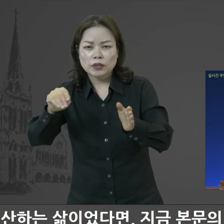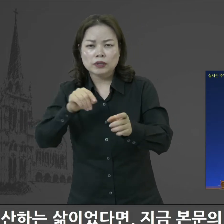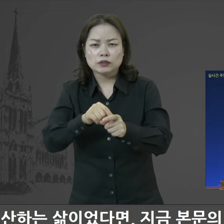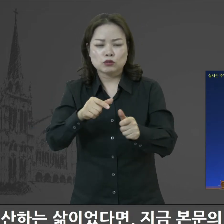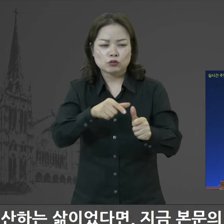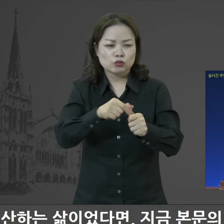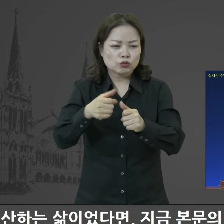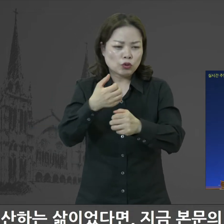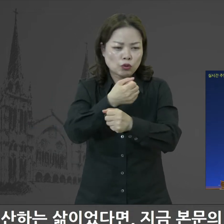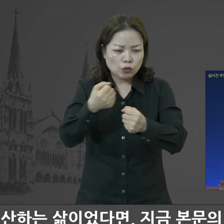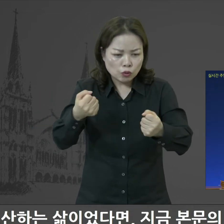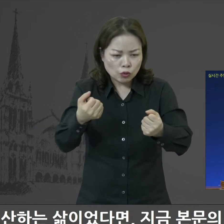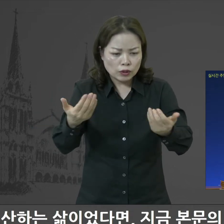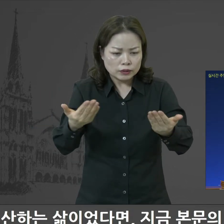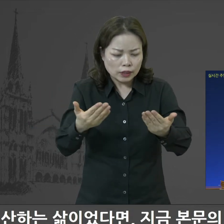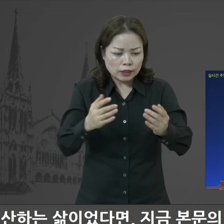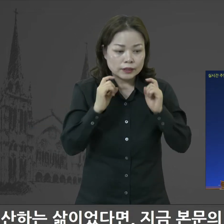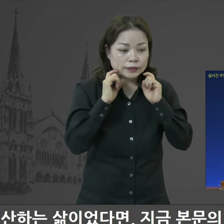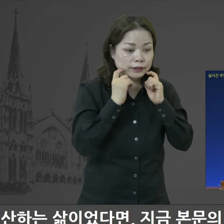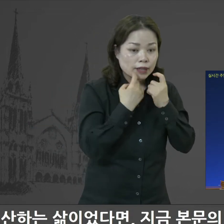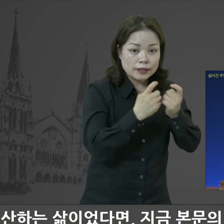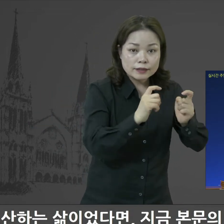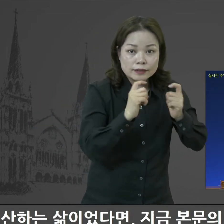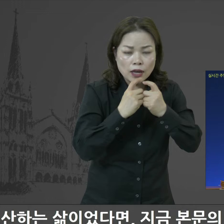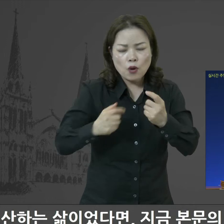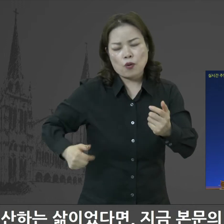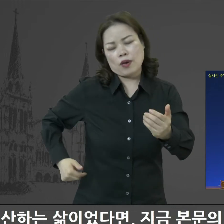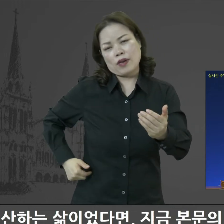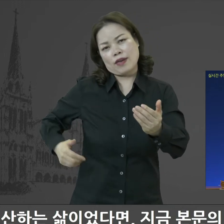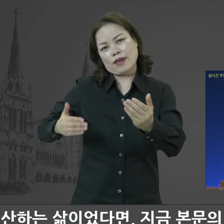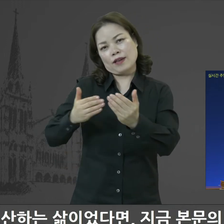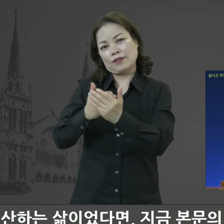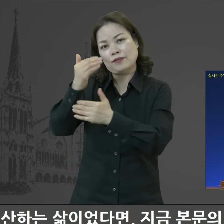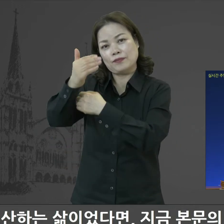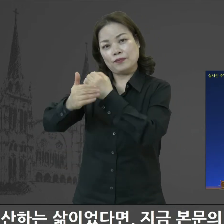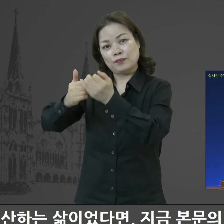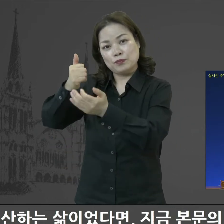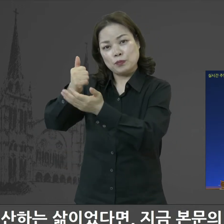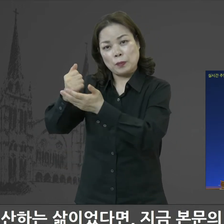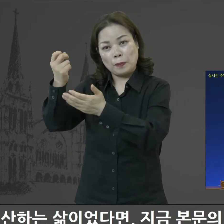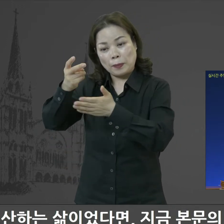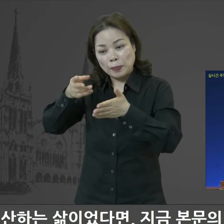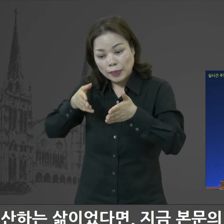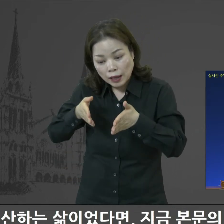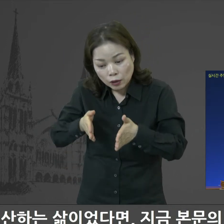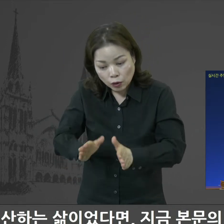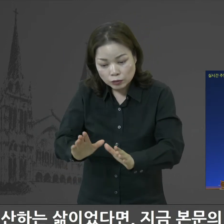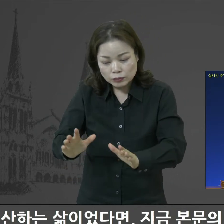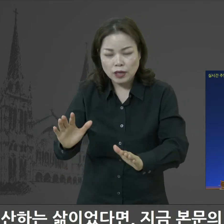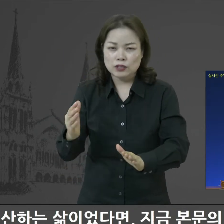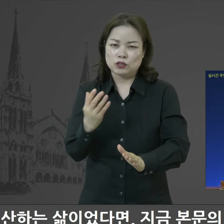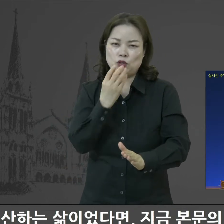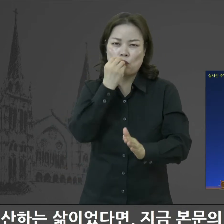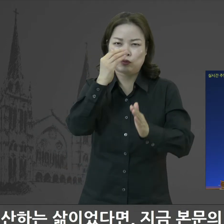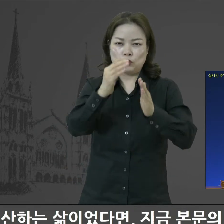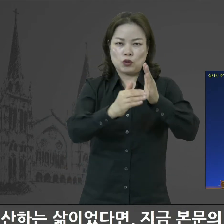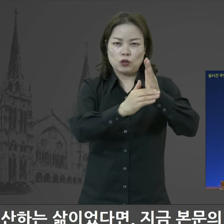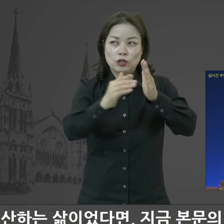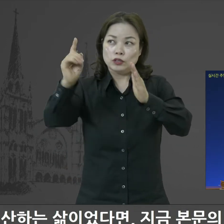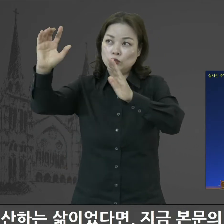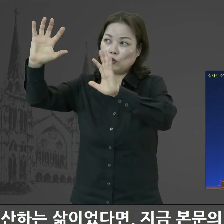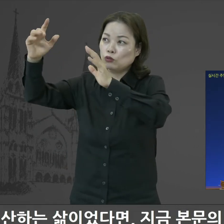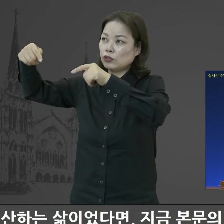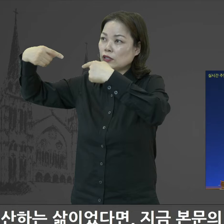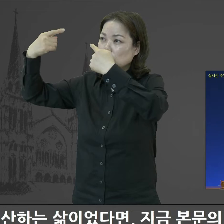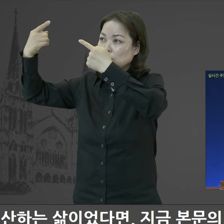보면 각 개인 성도가 회개하고 하나님 앞에 중생받고 거듭난 성도로서 천국을